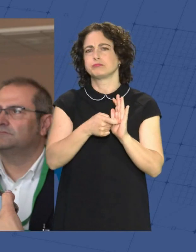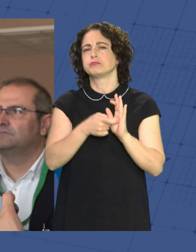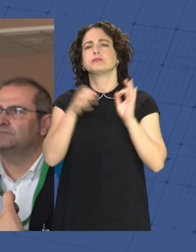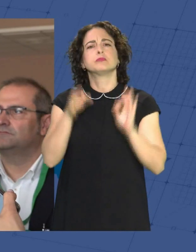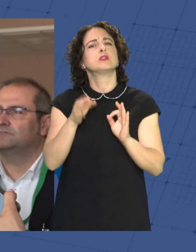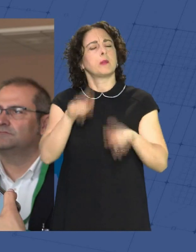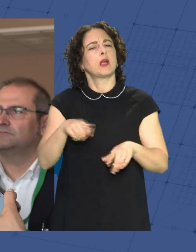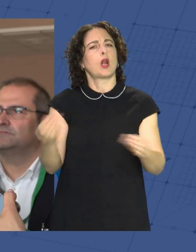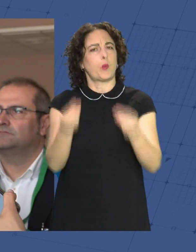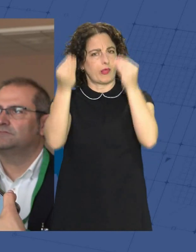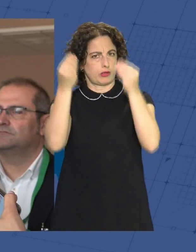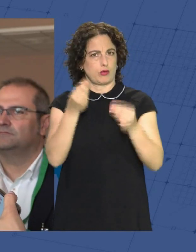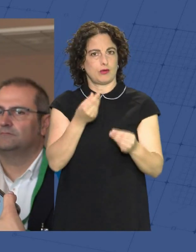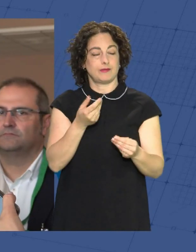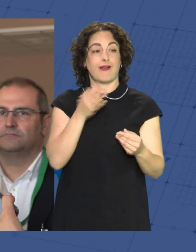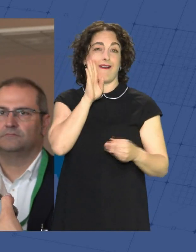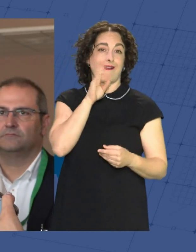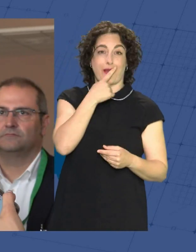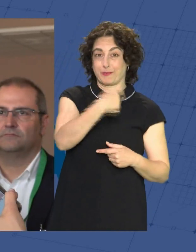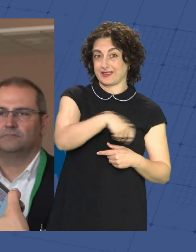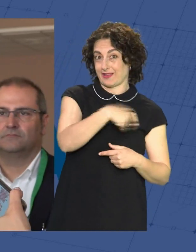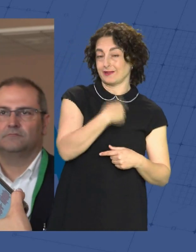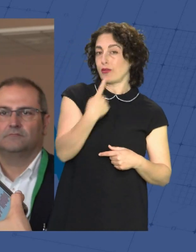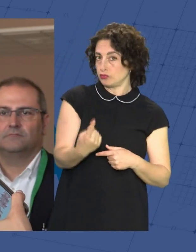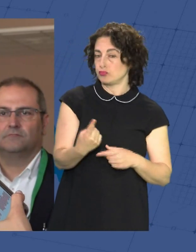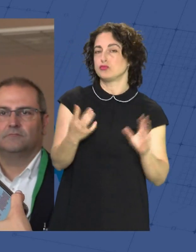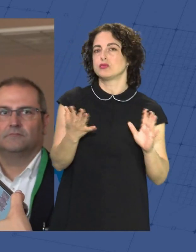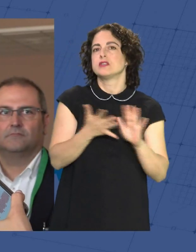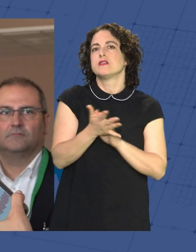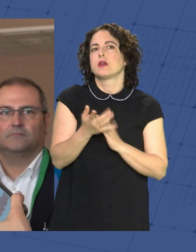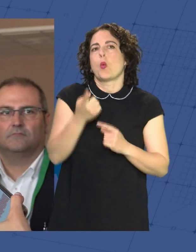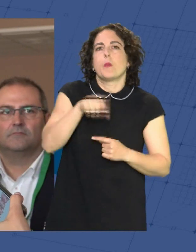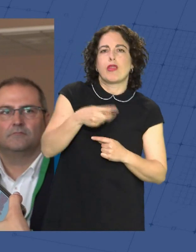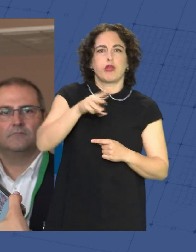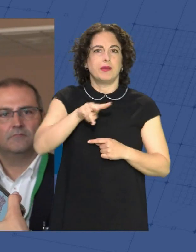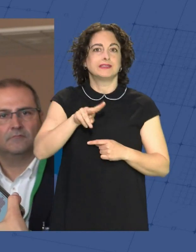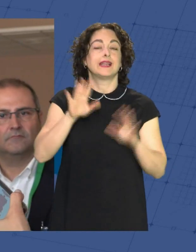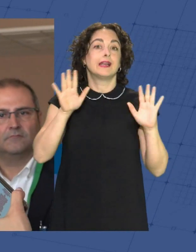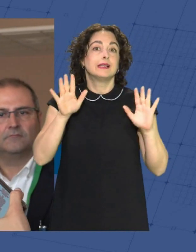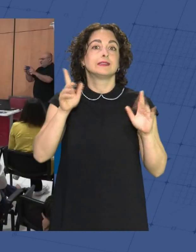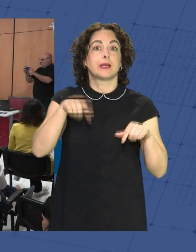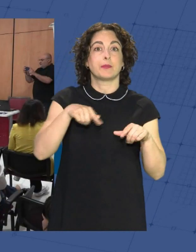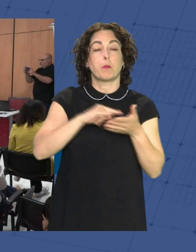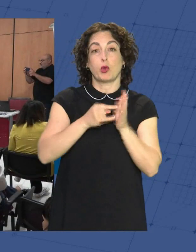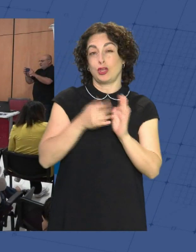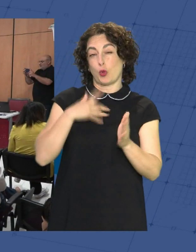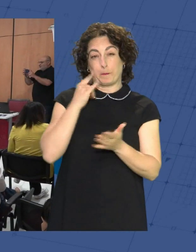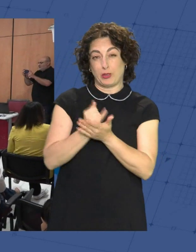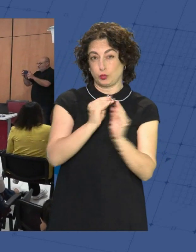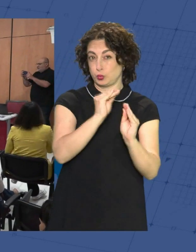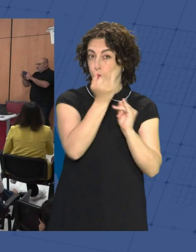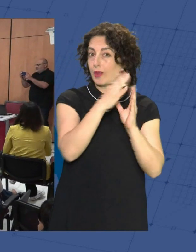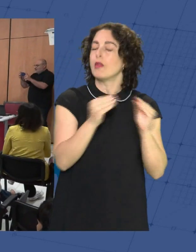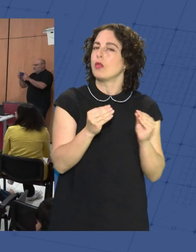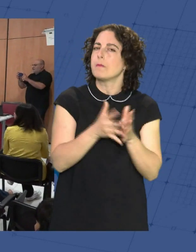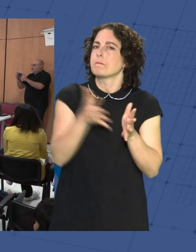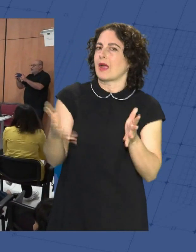recuperación. Y como bien ha dicho el presidente, esto puede ser un mes, dos meses, incluso en el caso del proyecto piloto de la Junta de Andalucía es